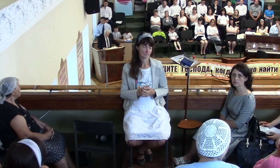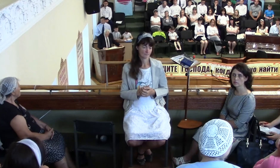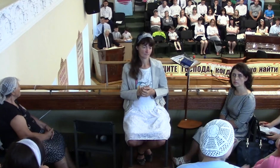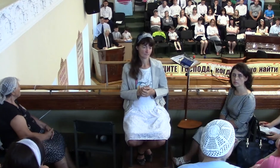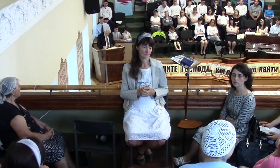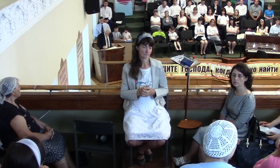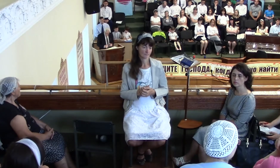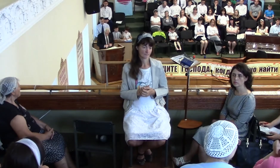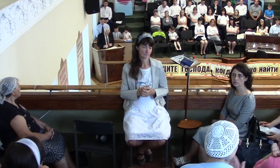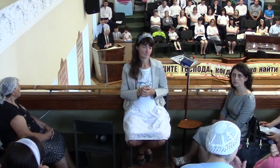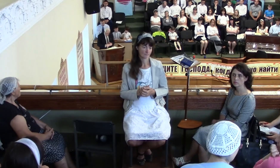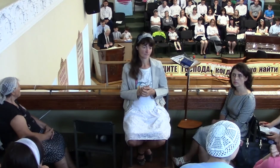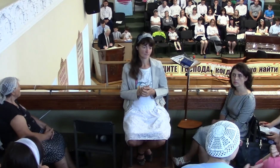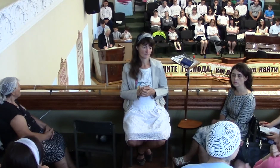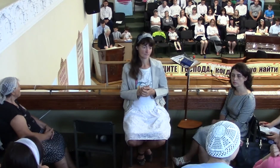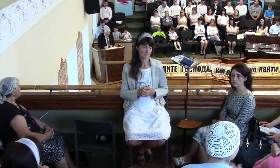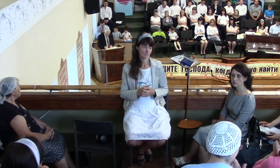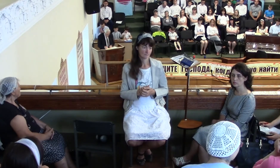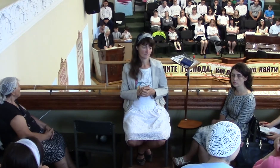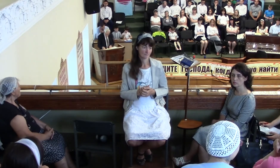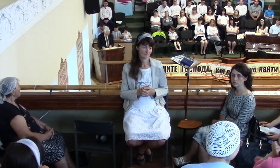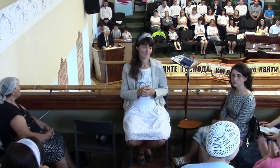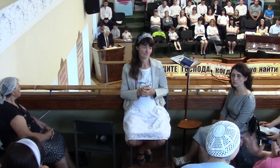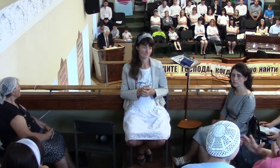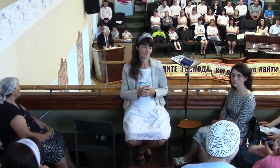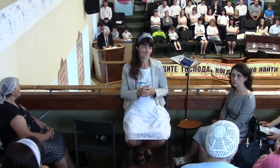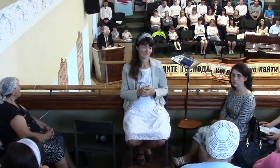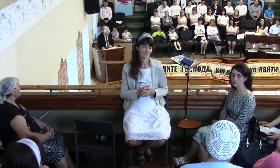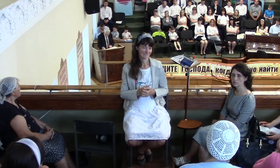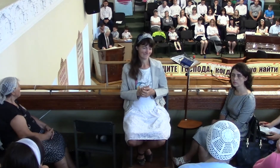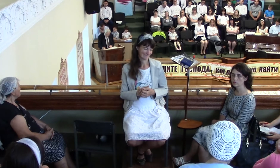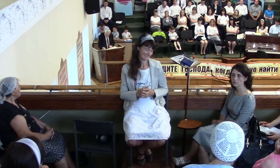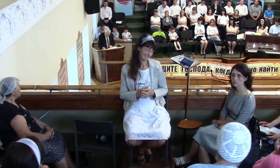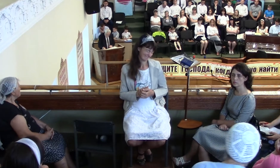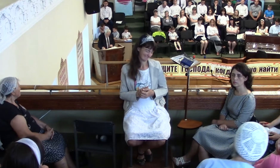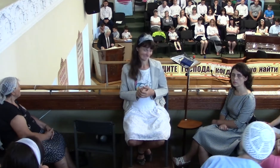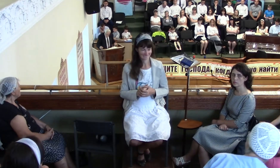дорогие, любовь – это сегодня для нас